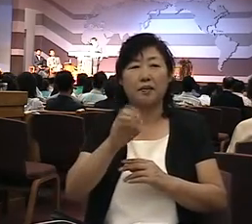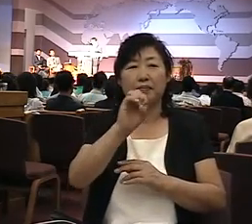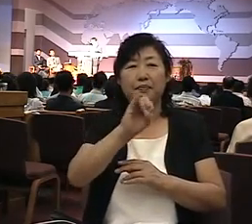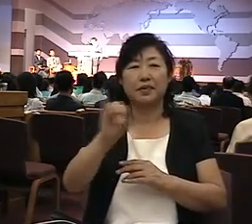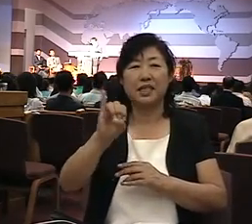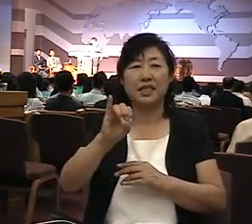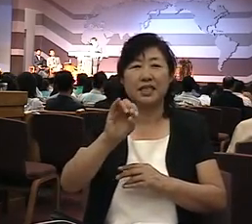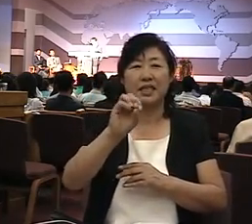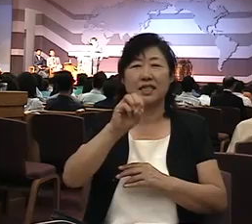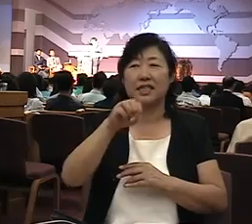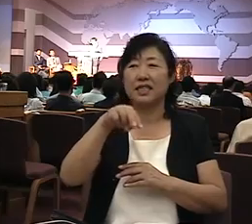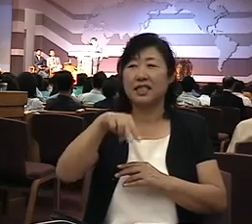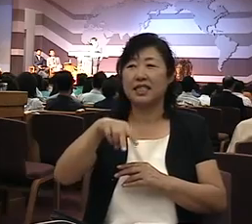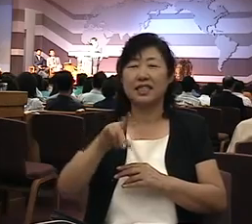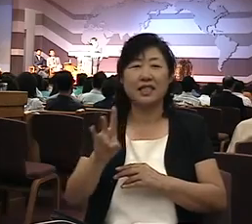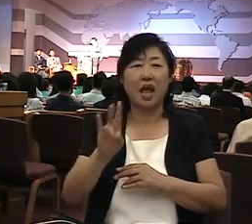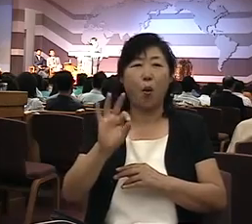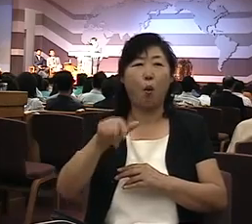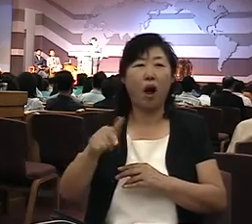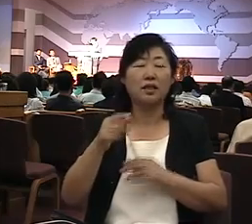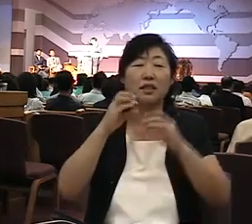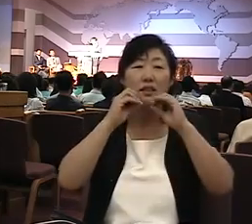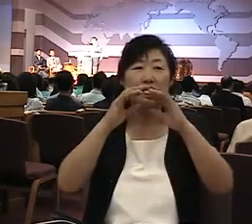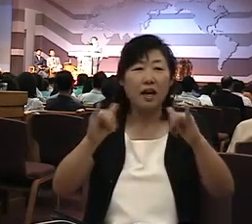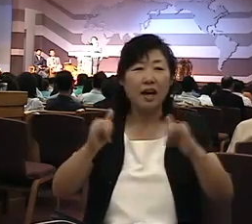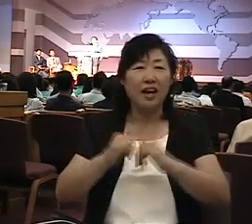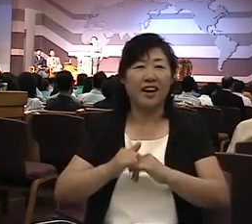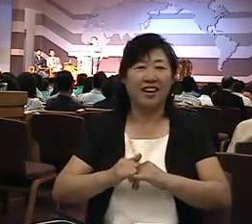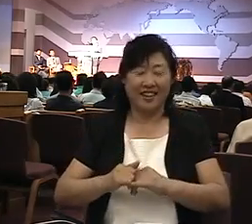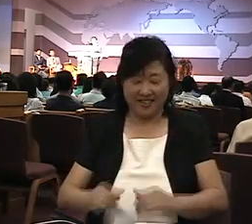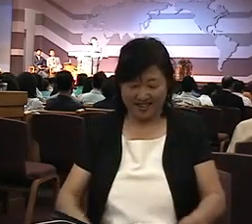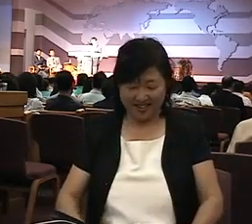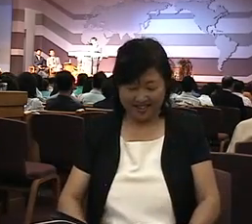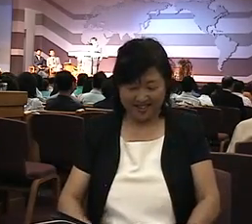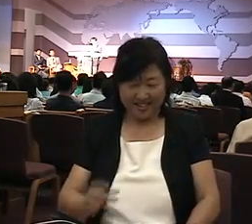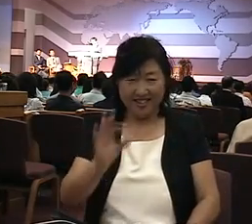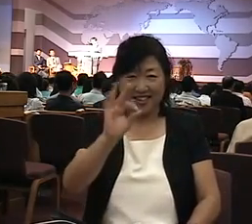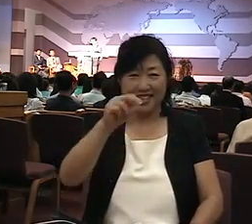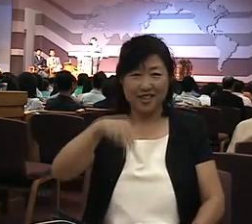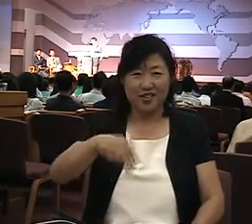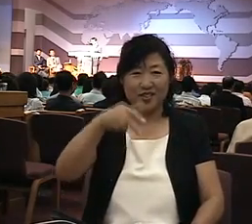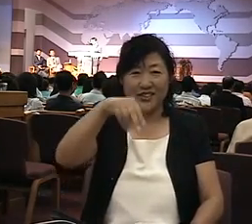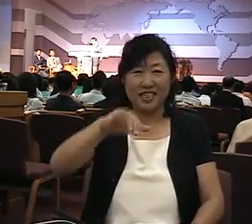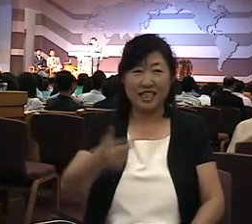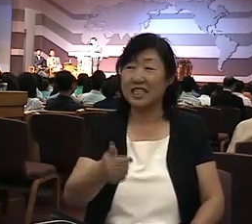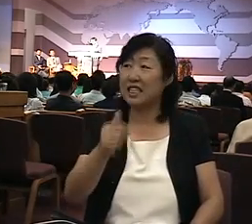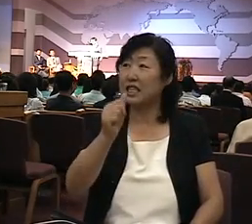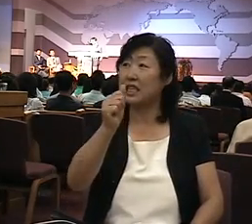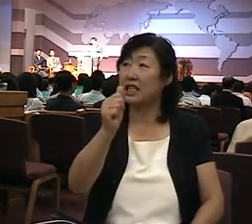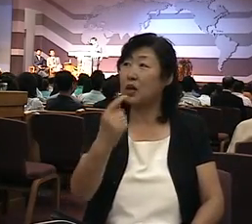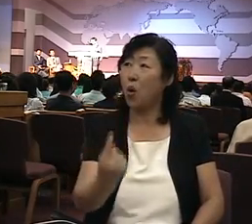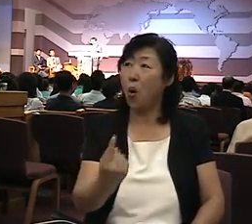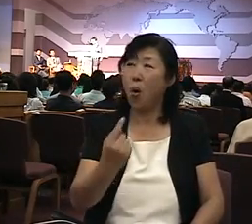전도사님 가정, 또 주보에는 안 나왔습니다만 유진웅 목사님 어제 새벽에